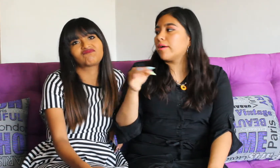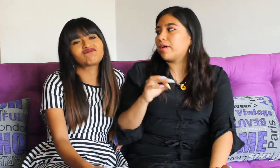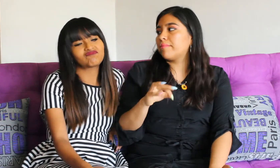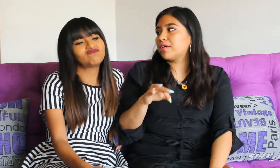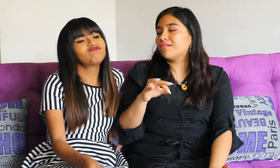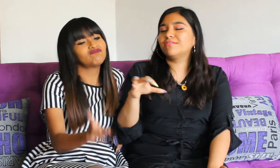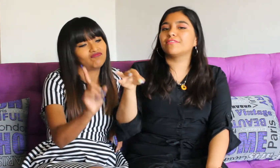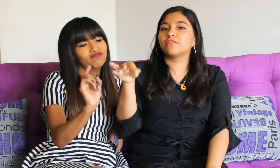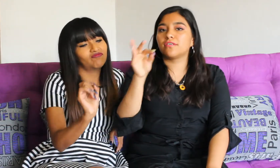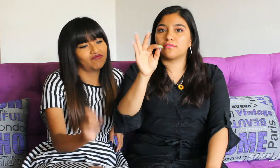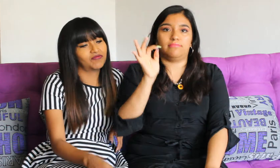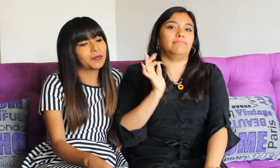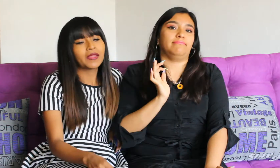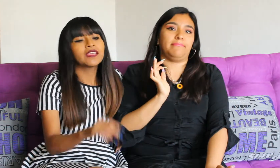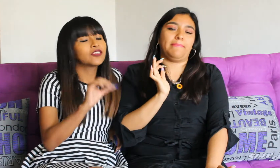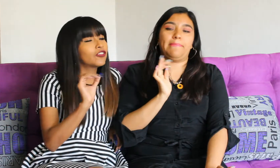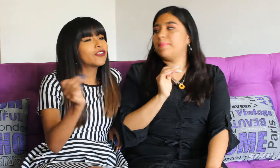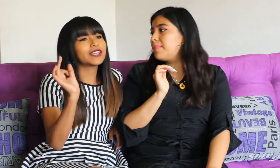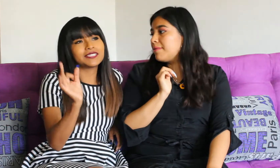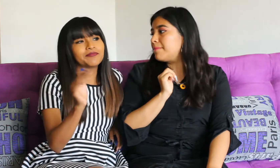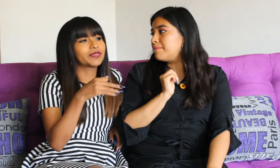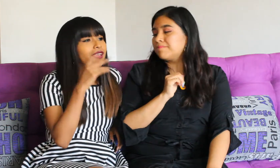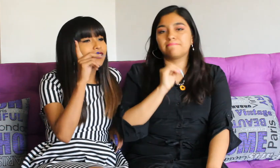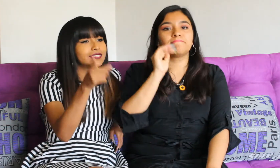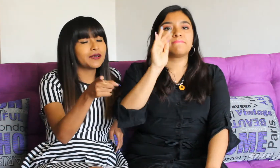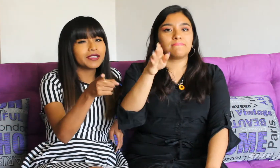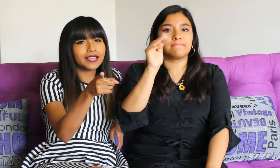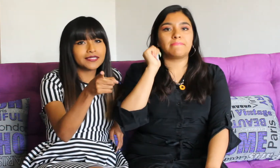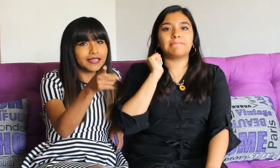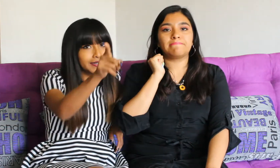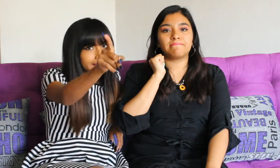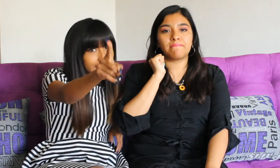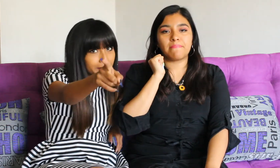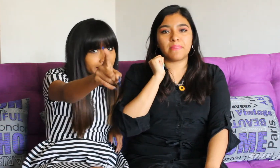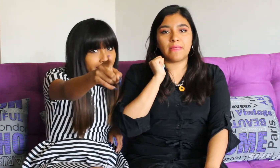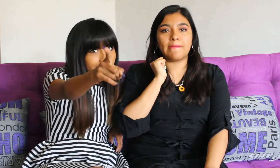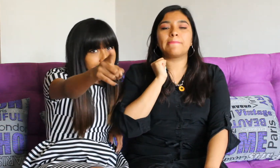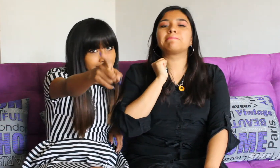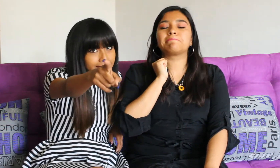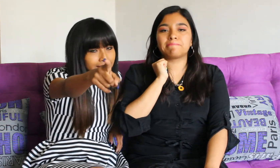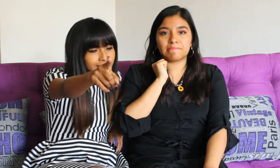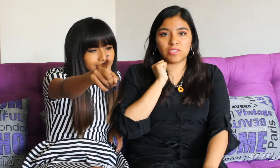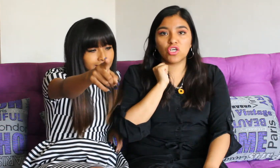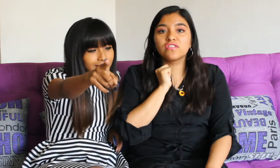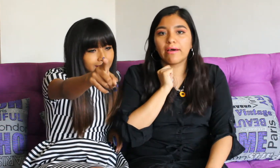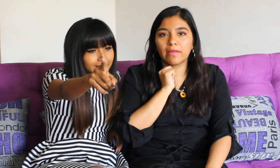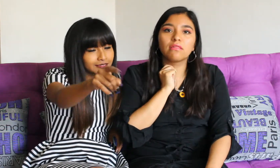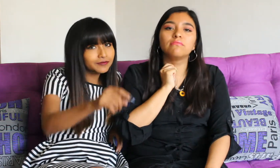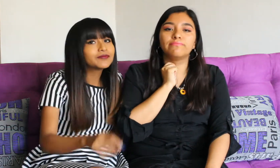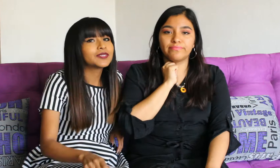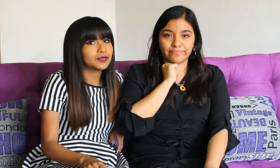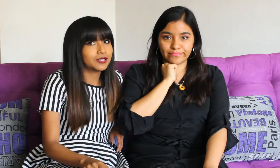venga a México, entonces... Yo digo que sí. ¿Saben qué hacer? ¿Saben qué hacer?